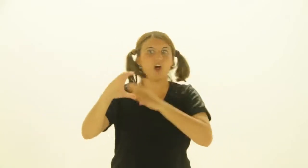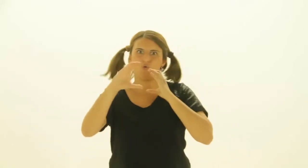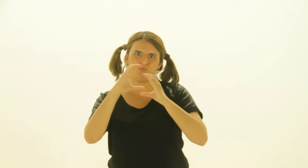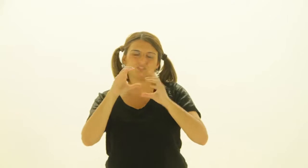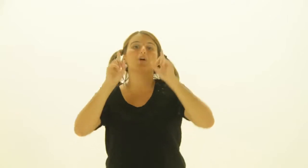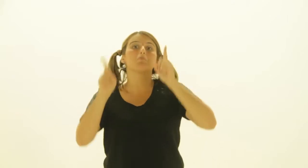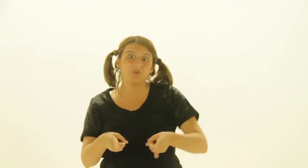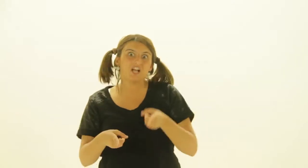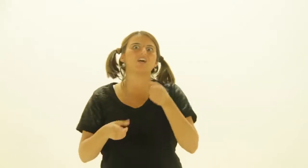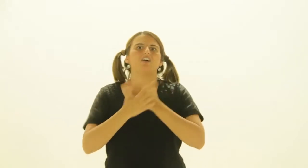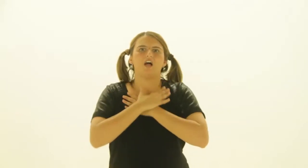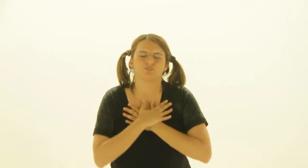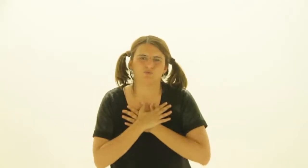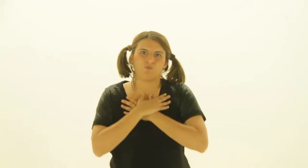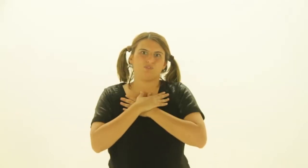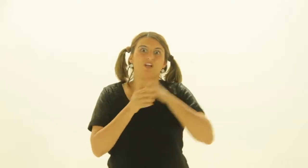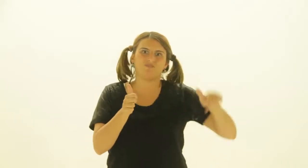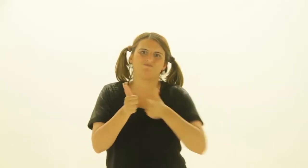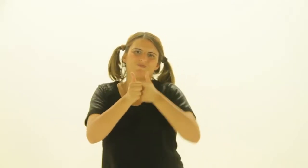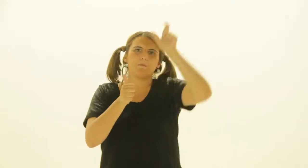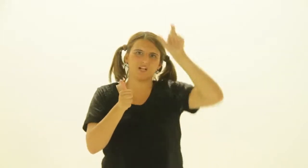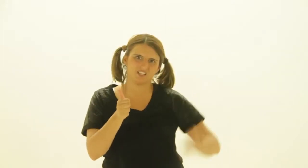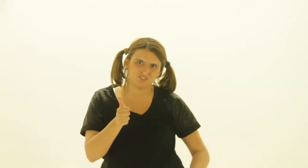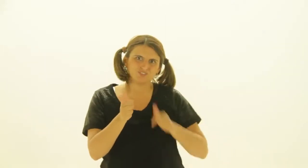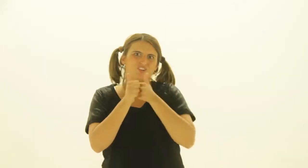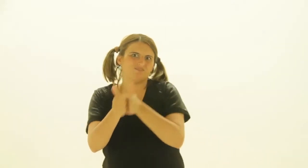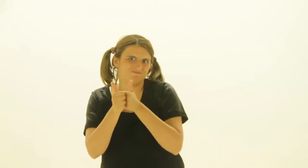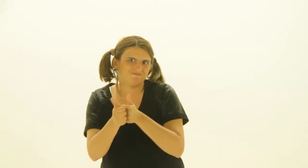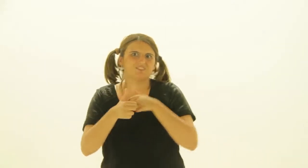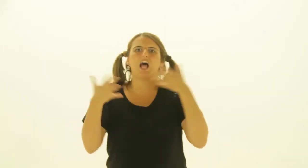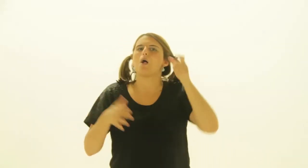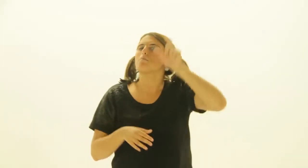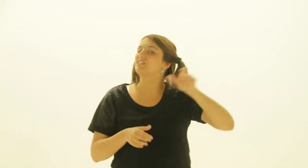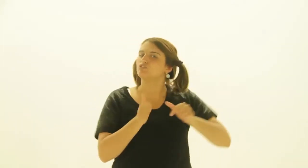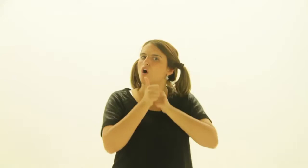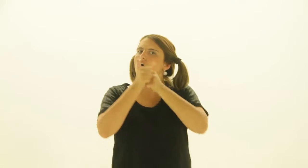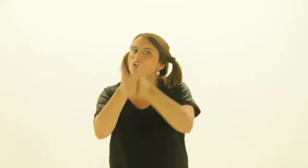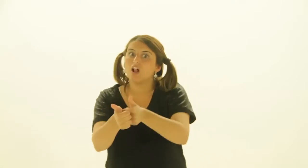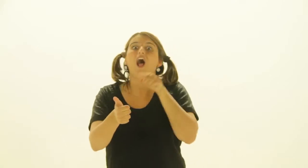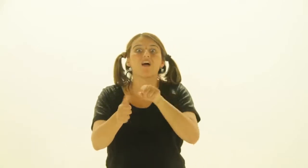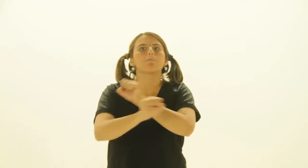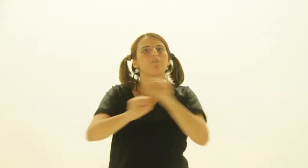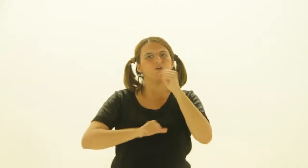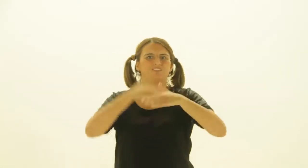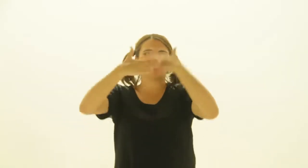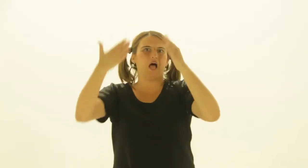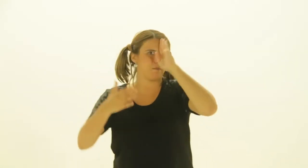del espectro autista también, un acompañante para poderse desenvolver mejor, desarrollarse. Y las